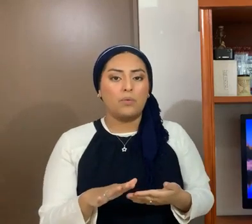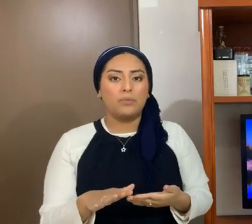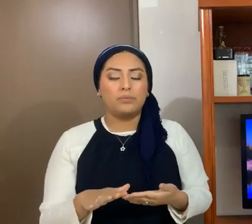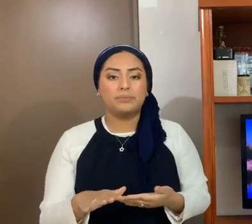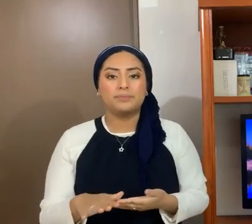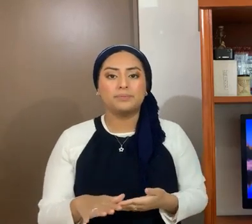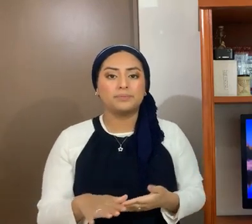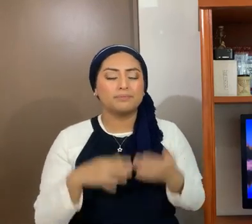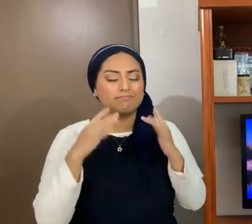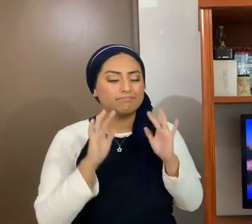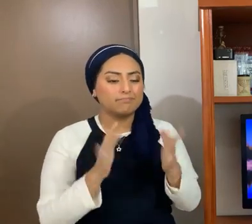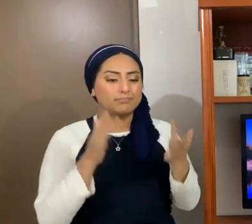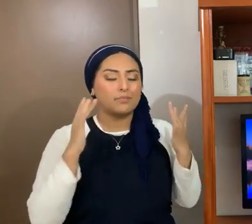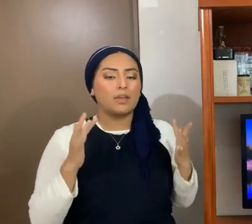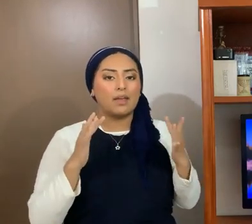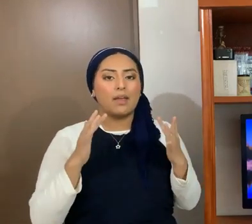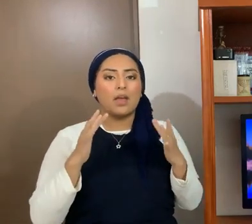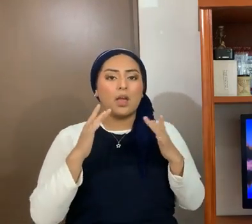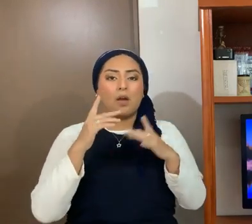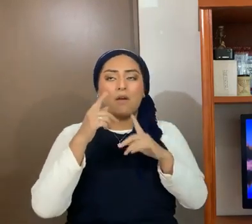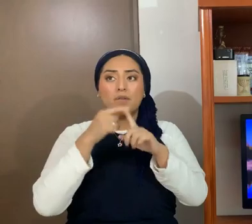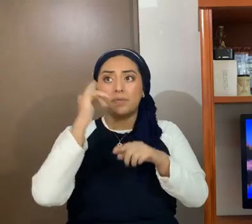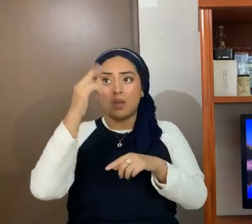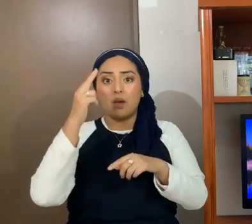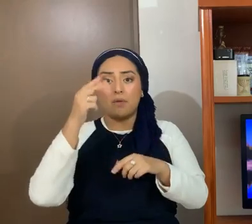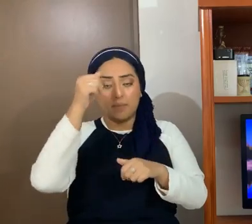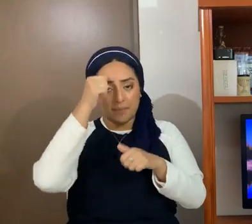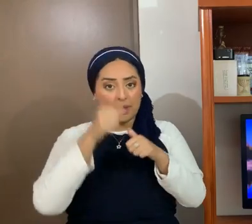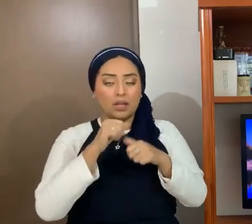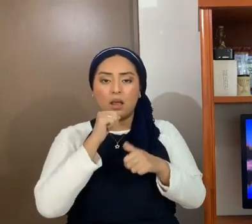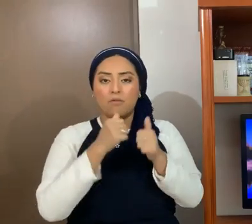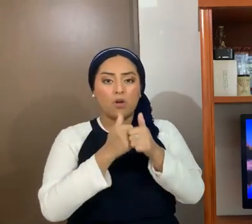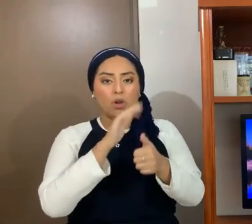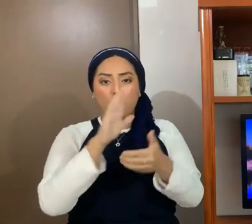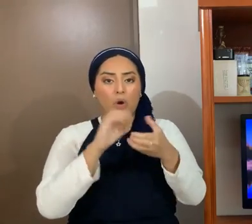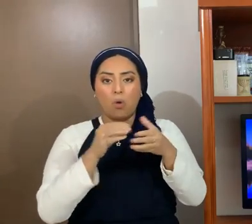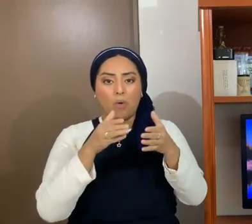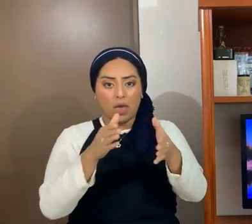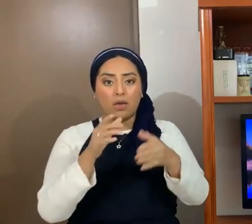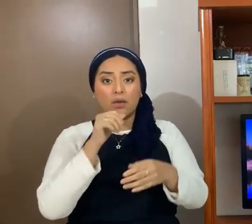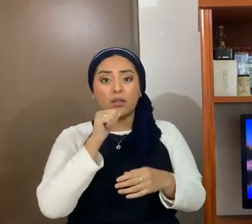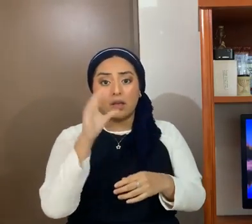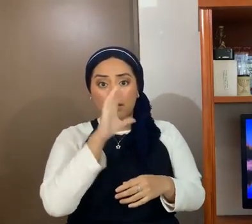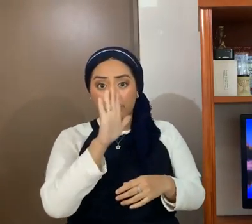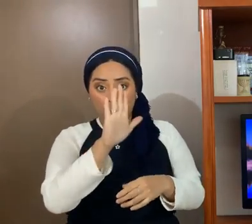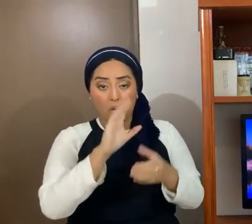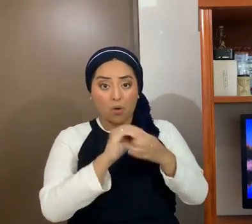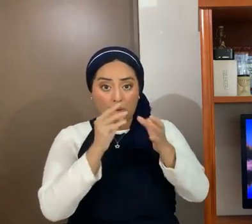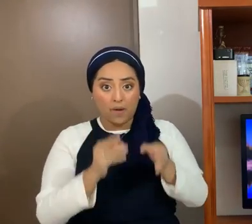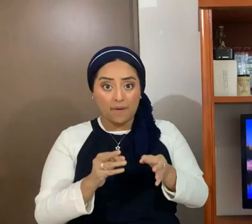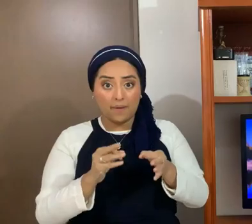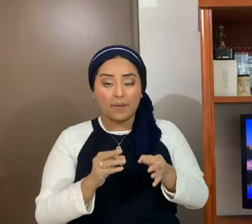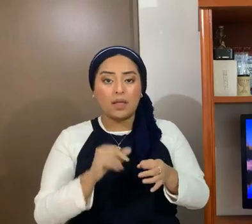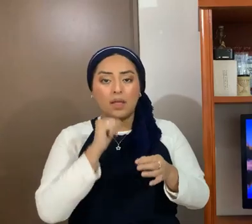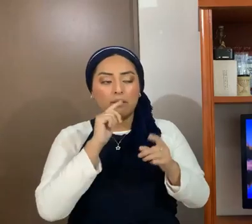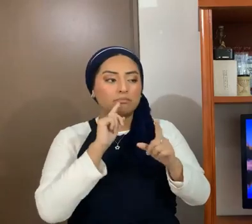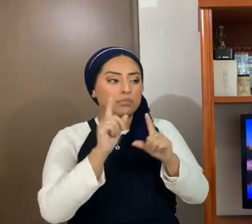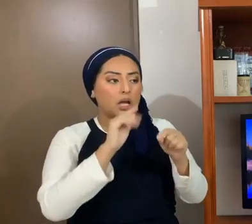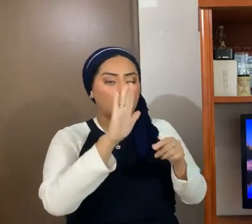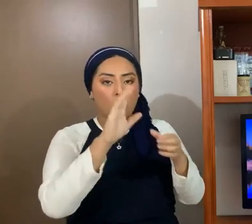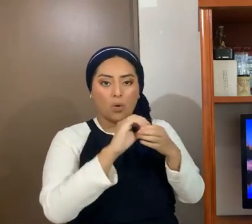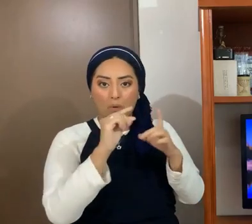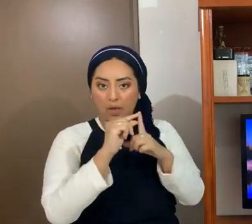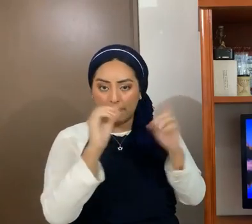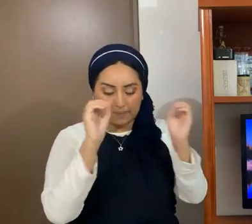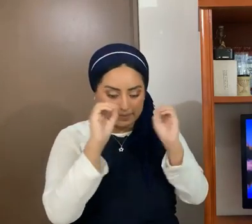veces, glorioso de Yahweh, y lo venerares, no andando en tus propios caminos, ni buscando tu voluntad, ni hablando tus